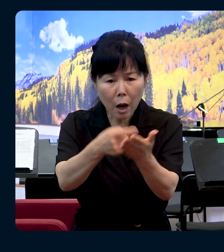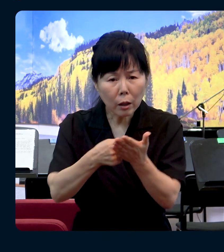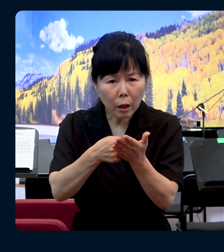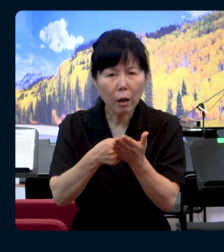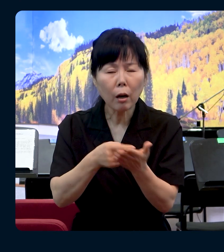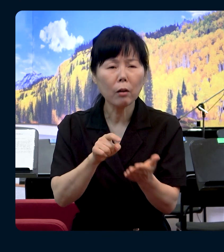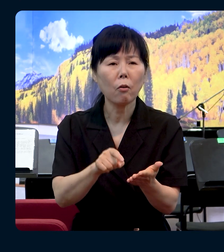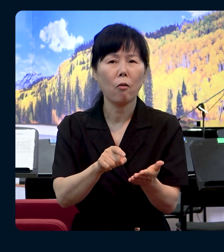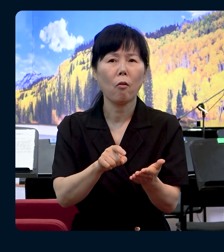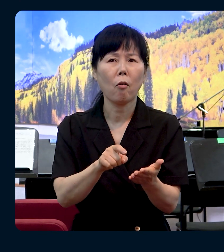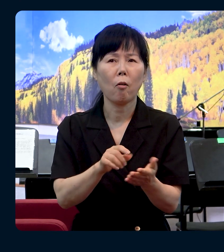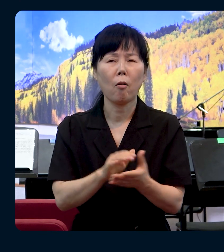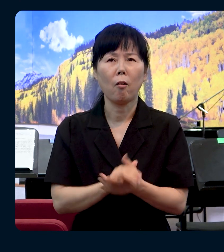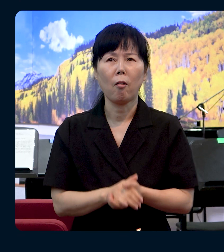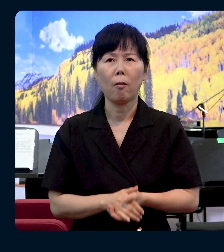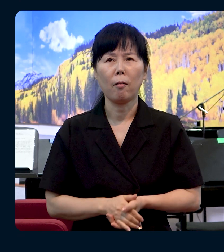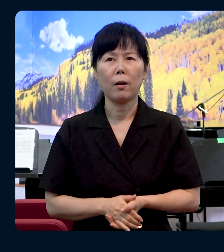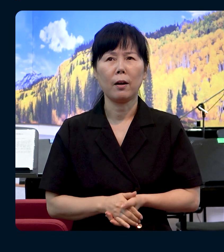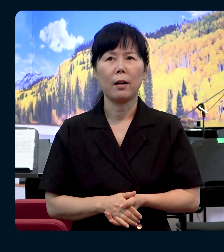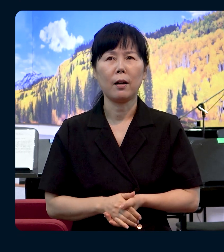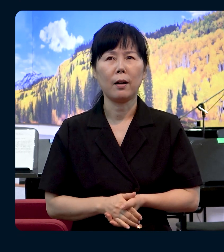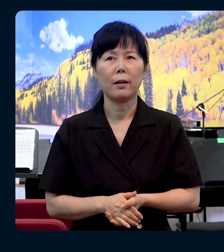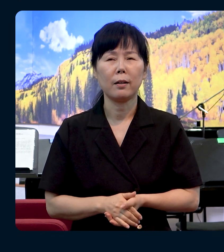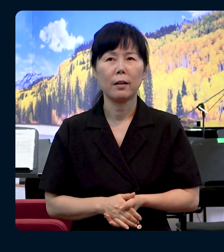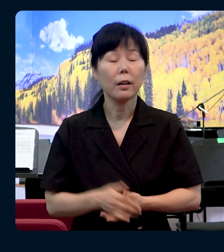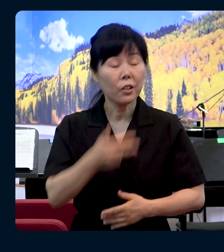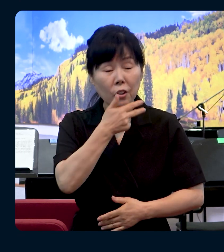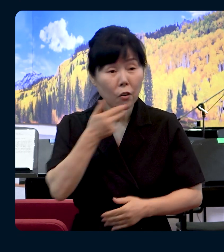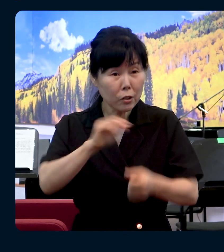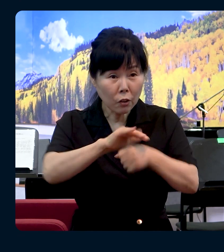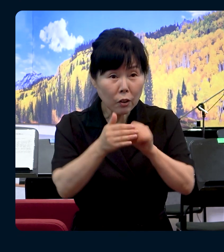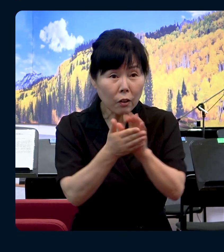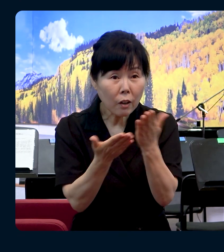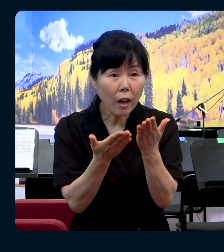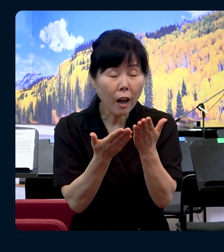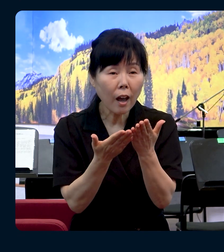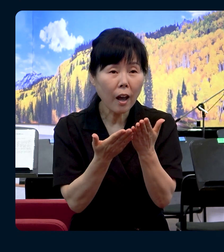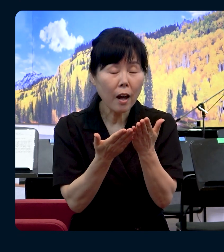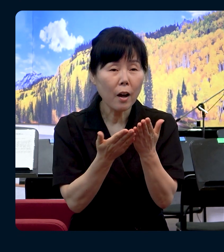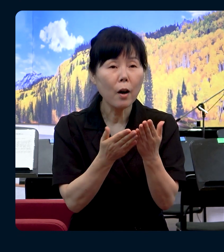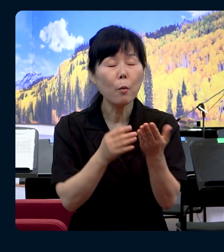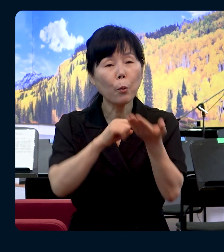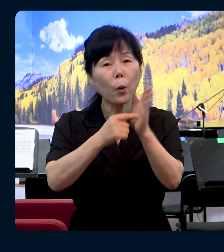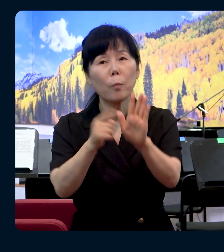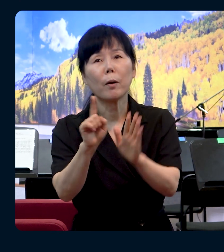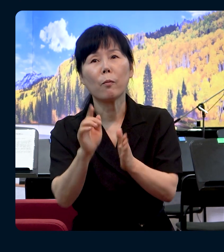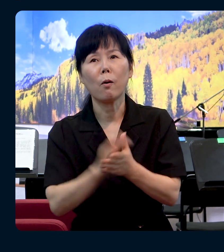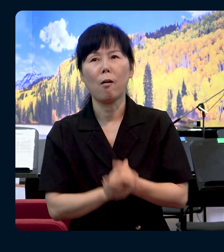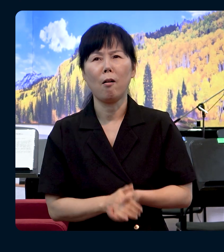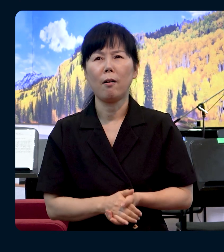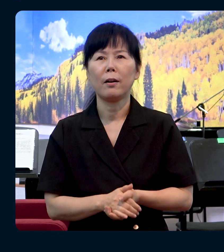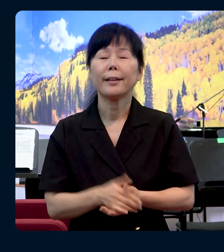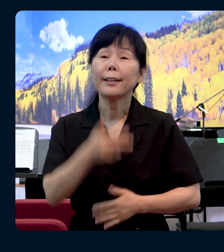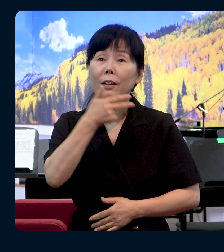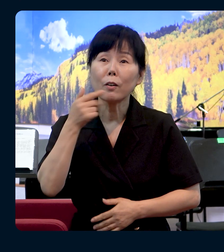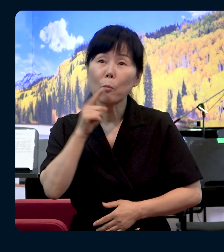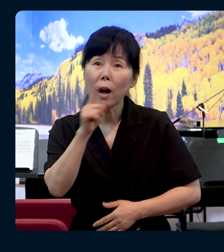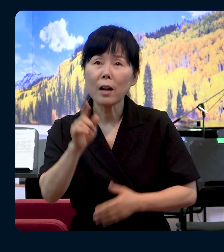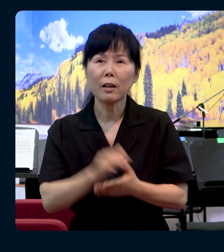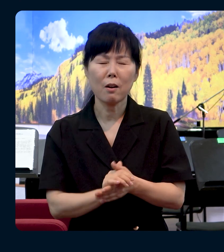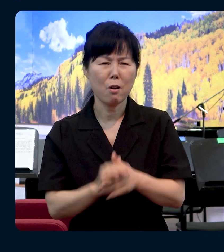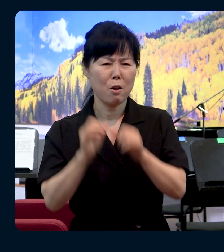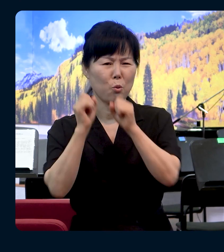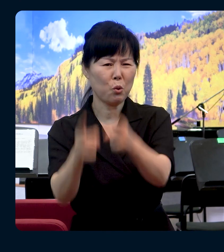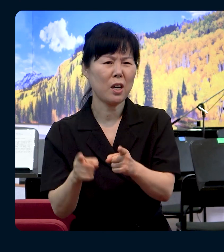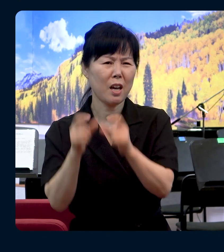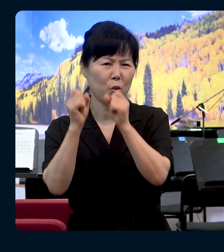그 뜻이에요. 그래서 이 NIV 성경에서 보면요, 이걸 어떻게 표시했냐면 make the most of every opportunity라고